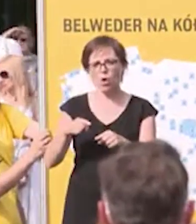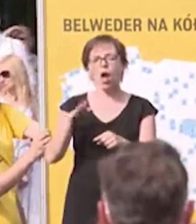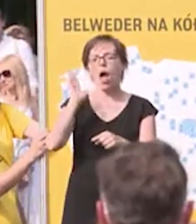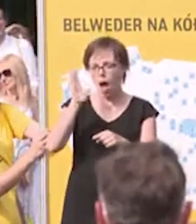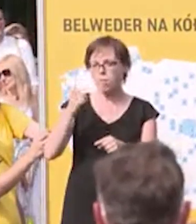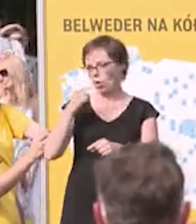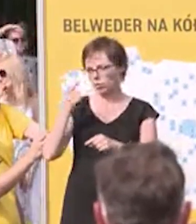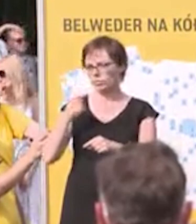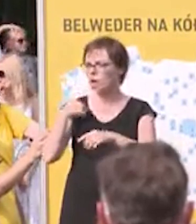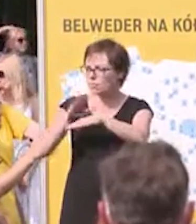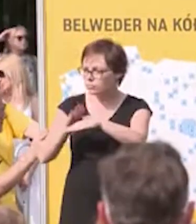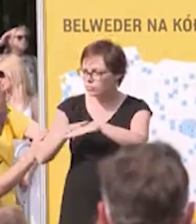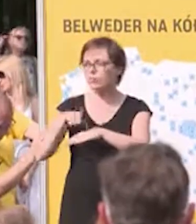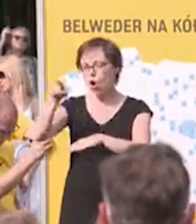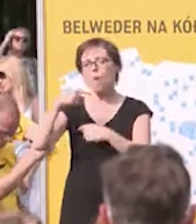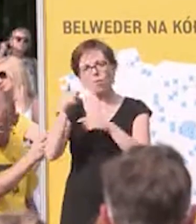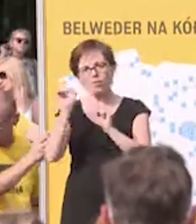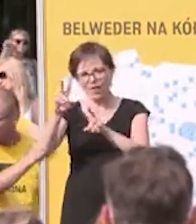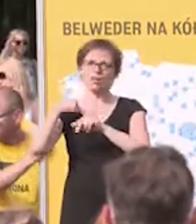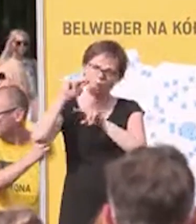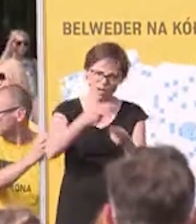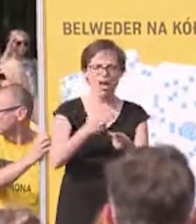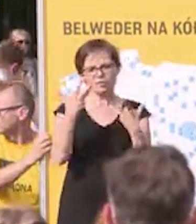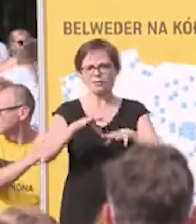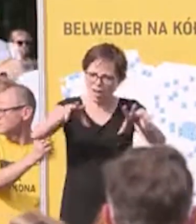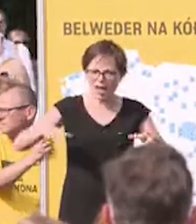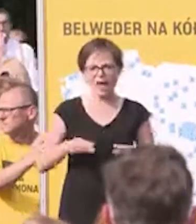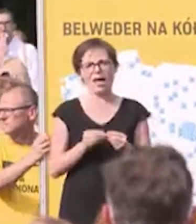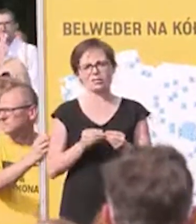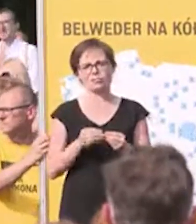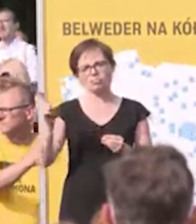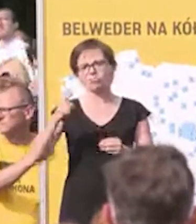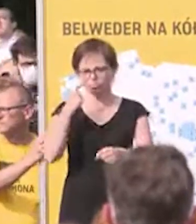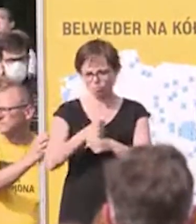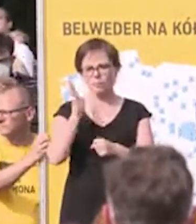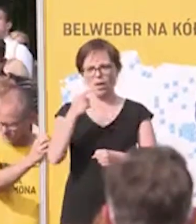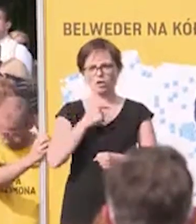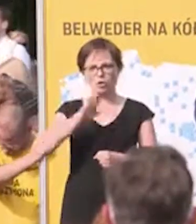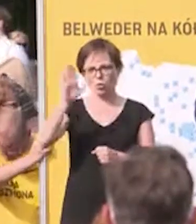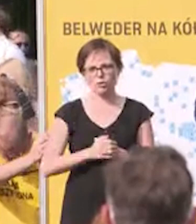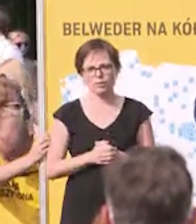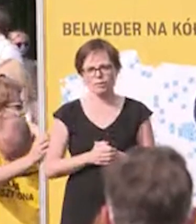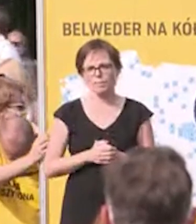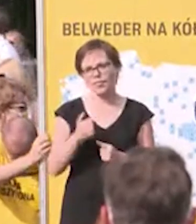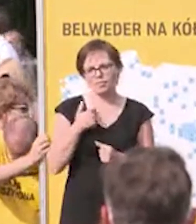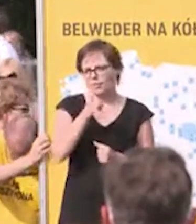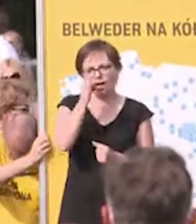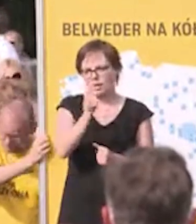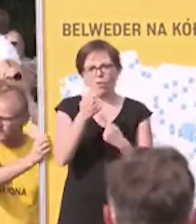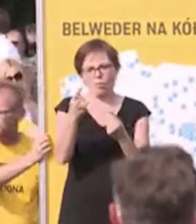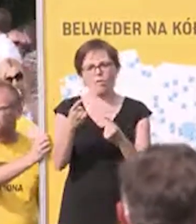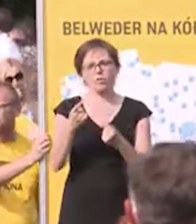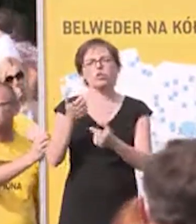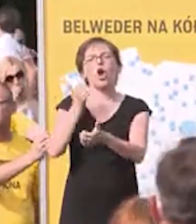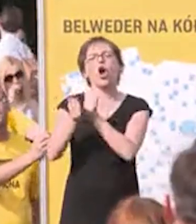poza systemem, a mówią, wracamy, będziemy robić tę robotę z wami. Słuchajcie, nie mogę wam opisać. Komentatorzy